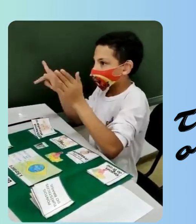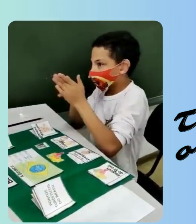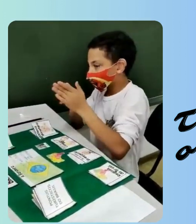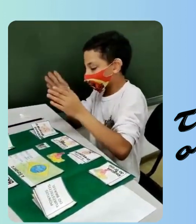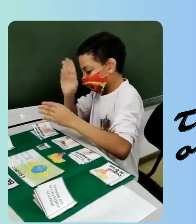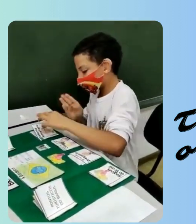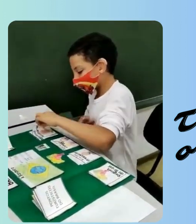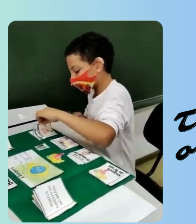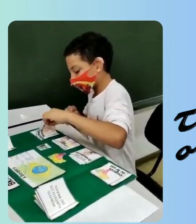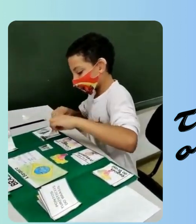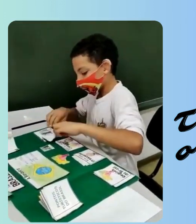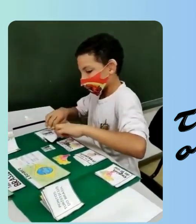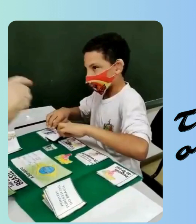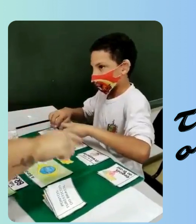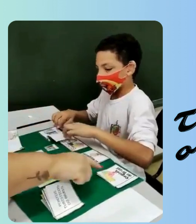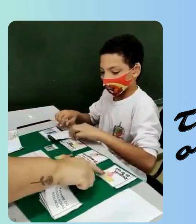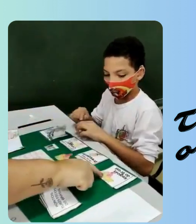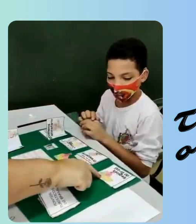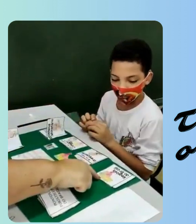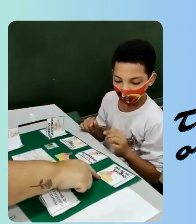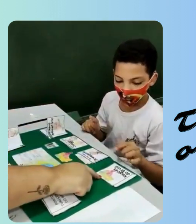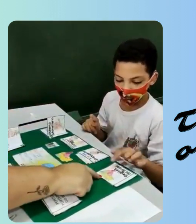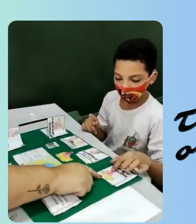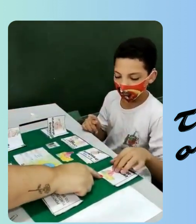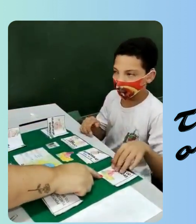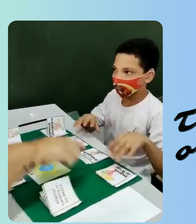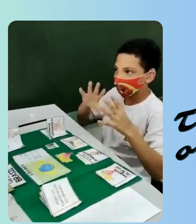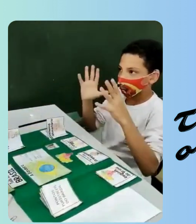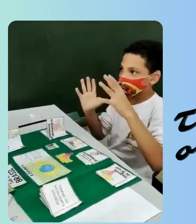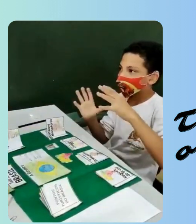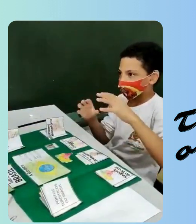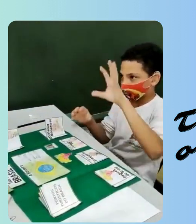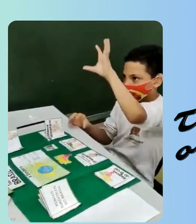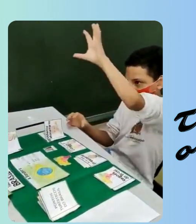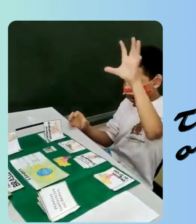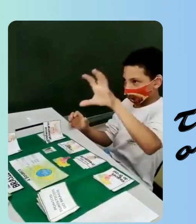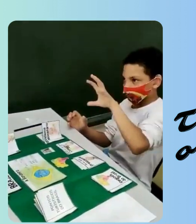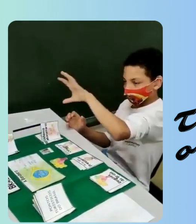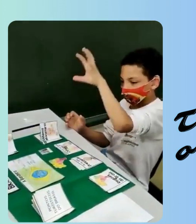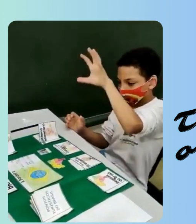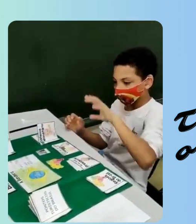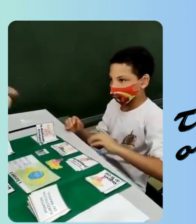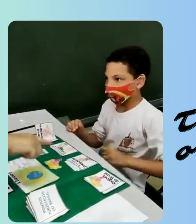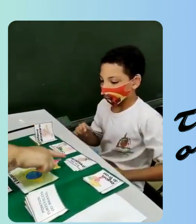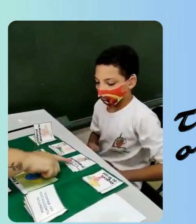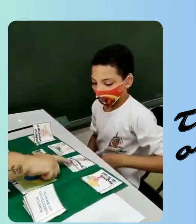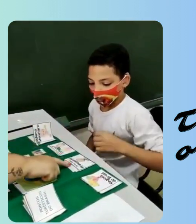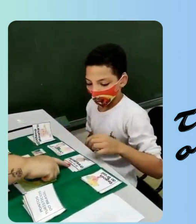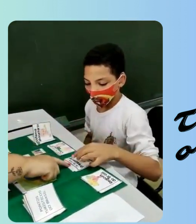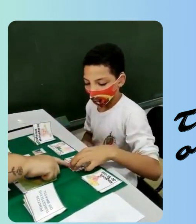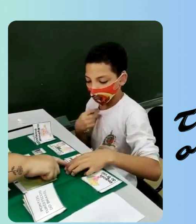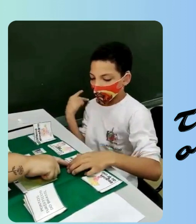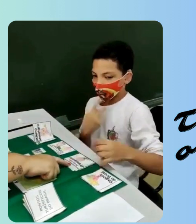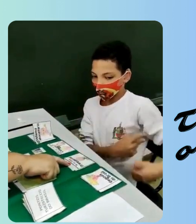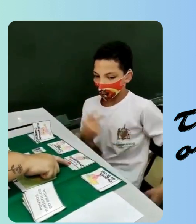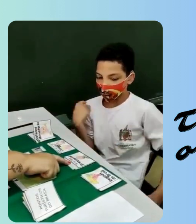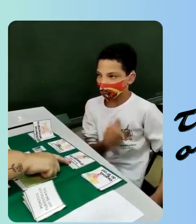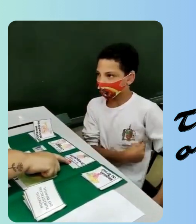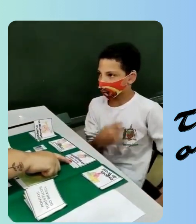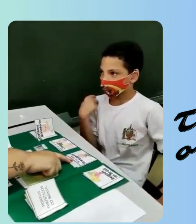Então, às vezes o feedback ele vem bem depois, anos depois, né, porque a criança com 6 anos,